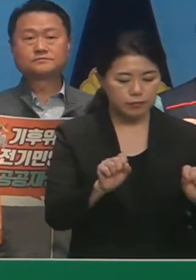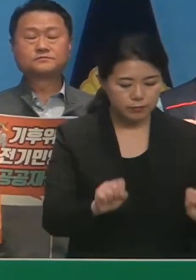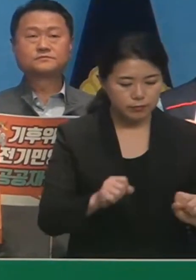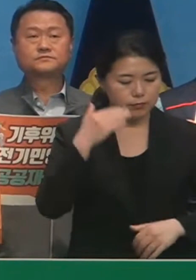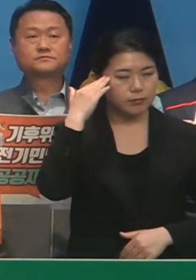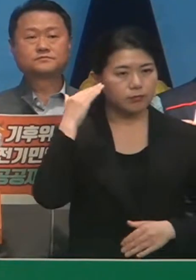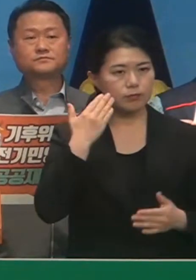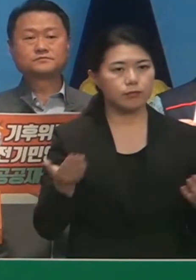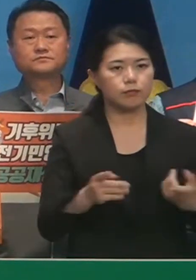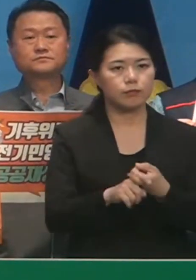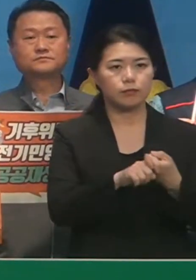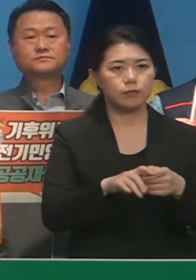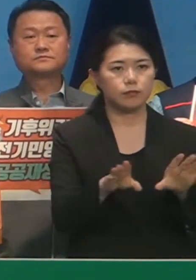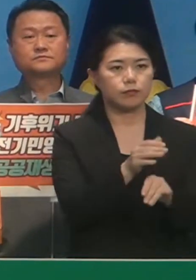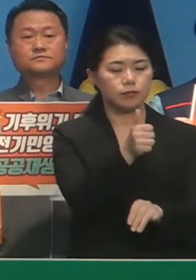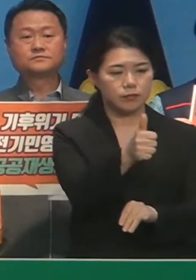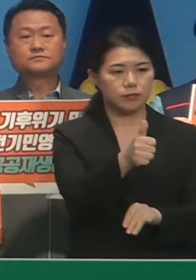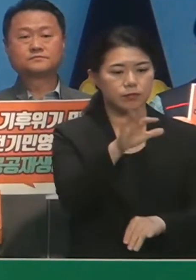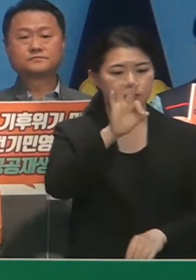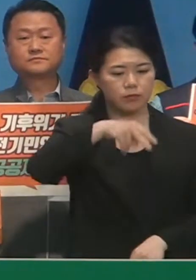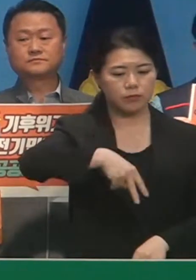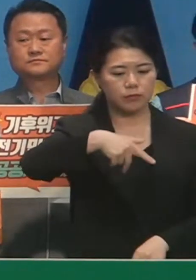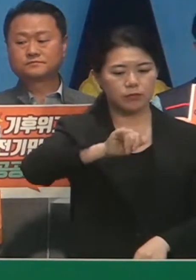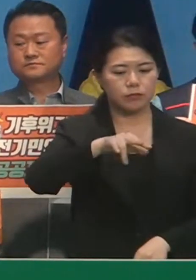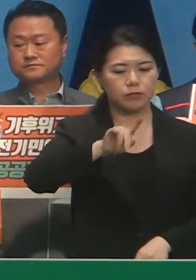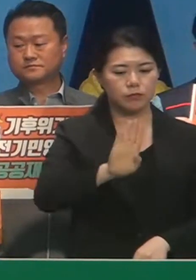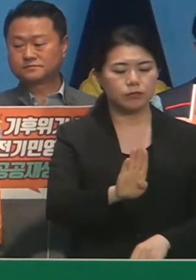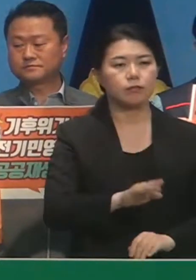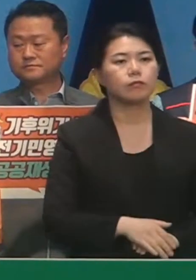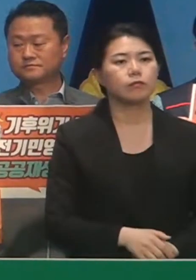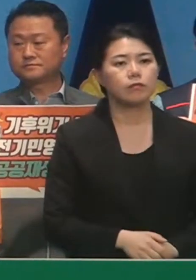안녕하십니까. 한국노총 사무총장 유기섭입니다.